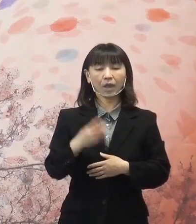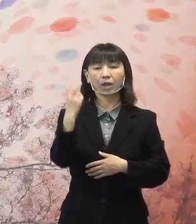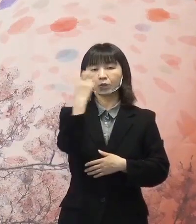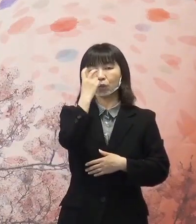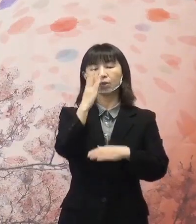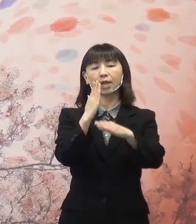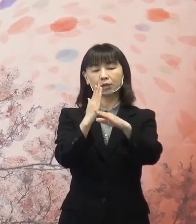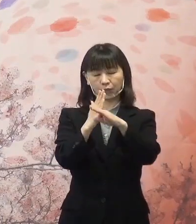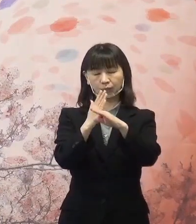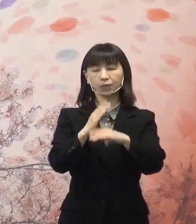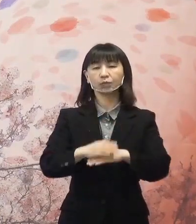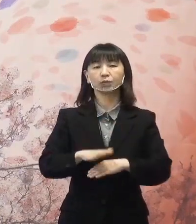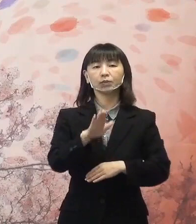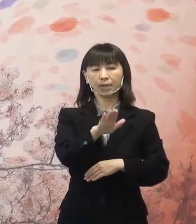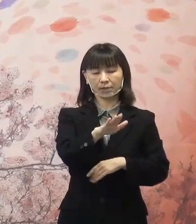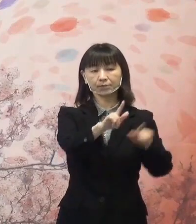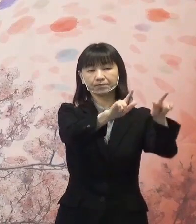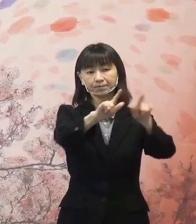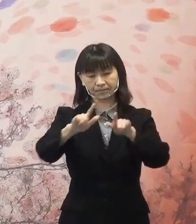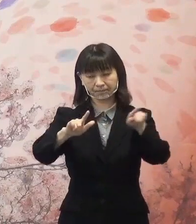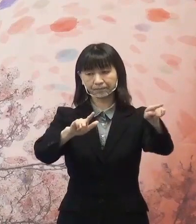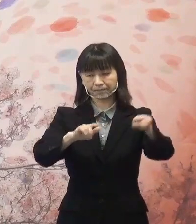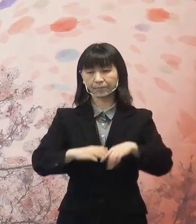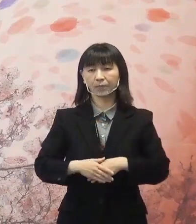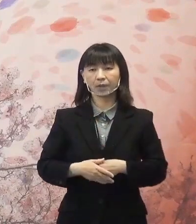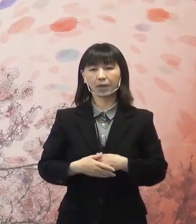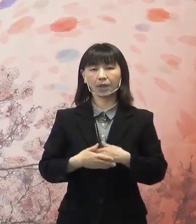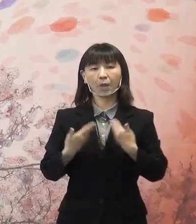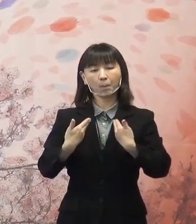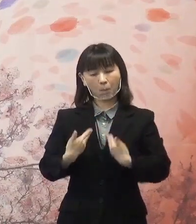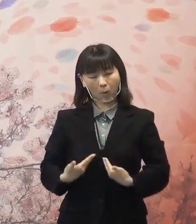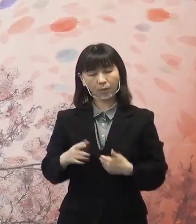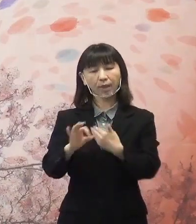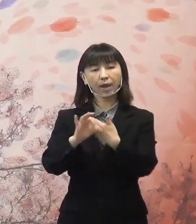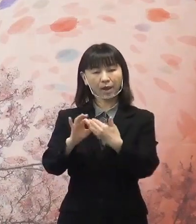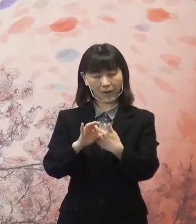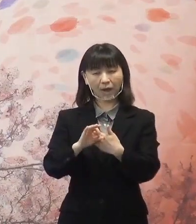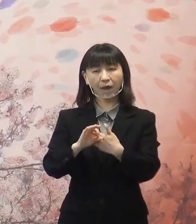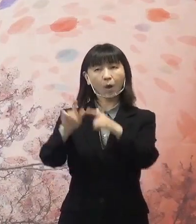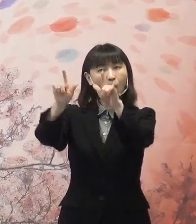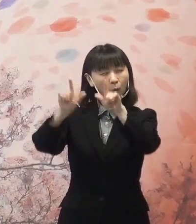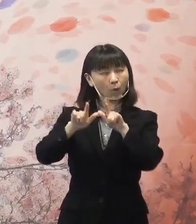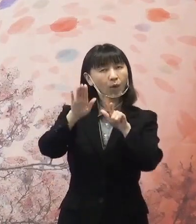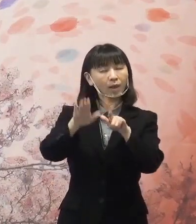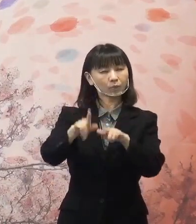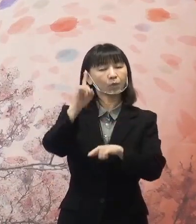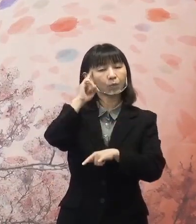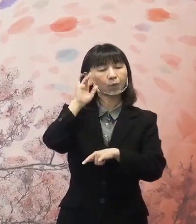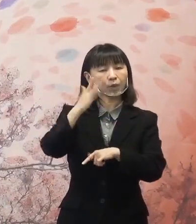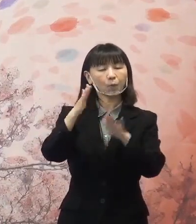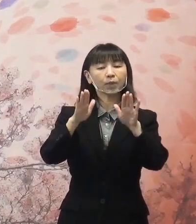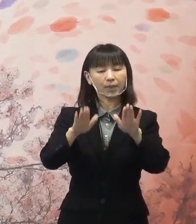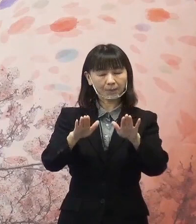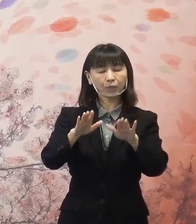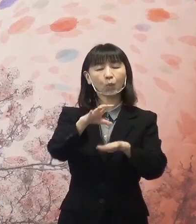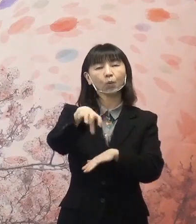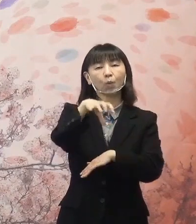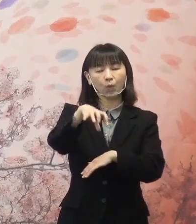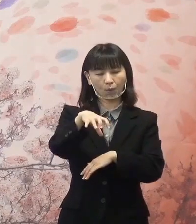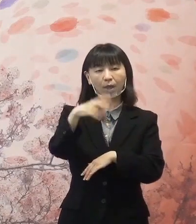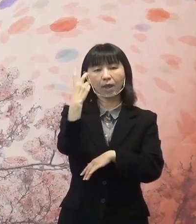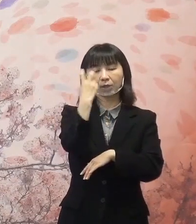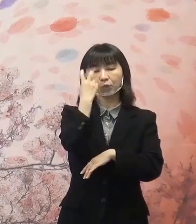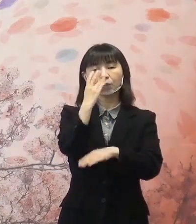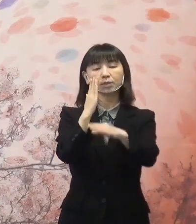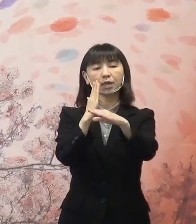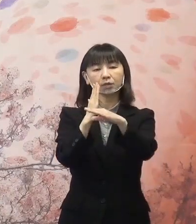そうです。ちょっと重篤な状況があれば報告あると思います。今のところ調査中ということですので、はい、そこまでの状況